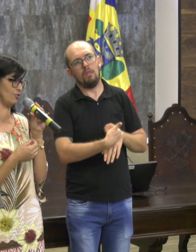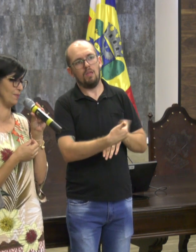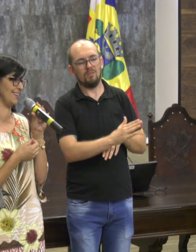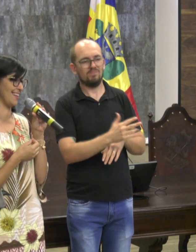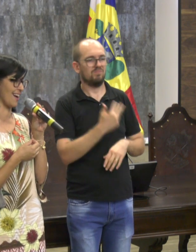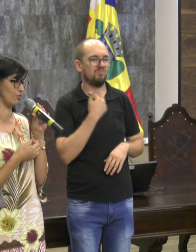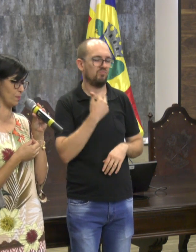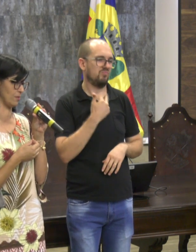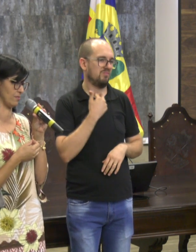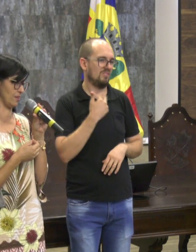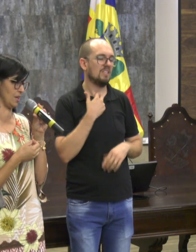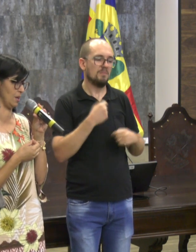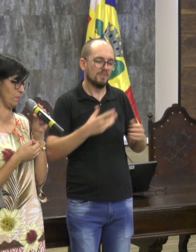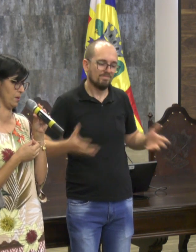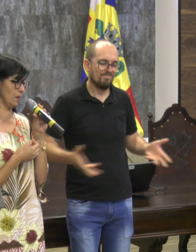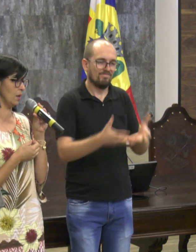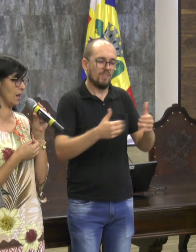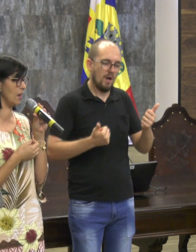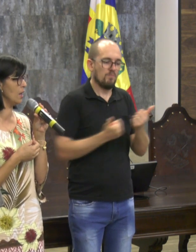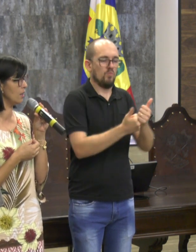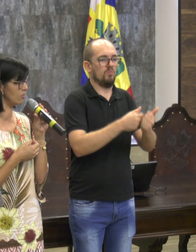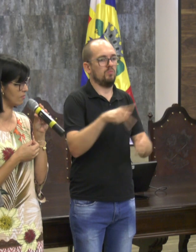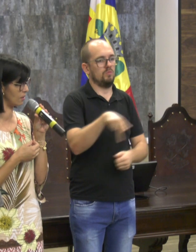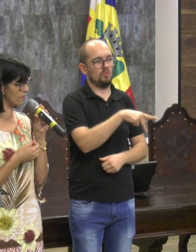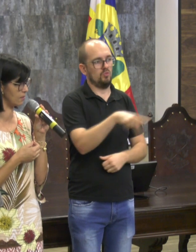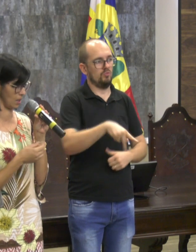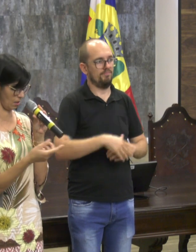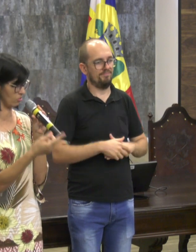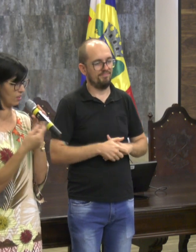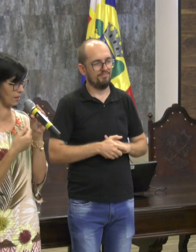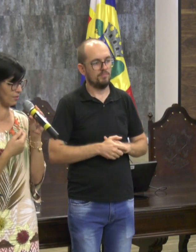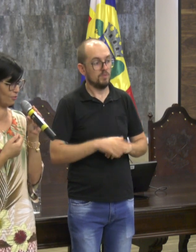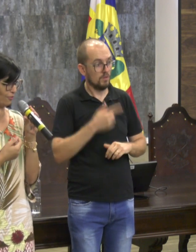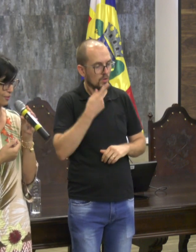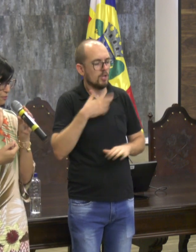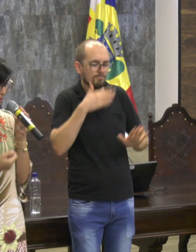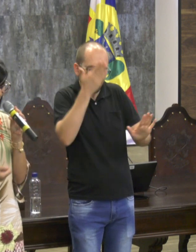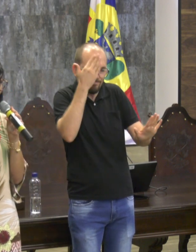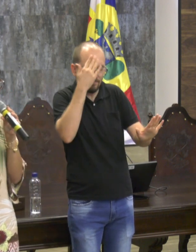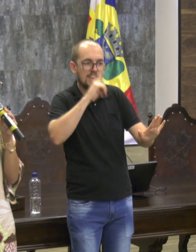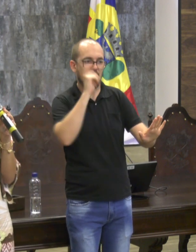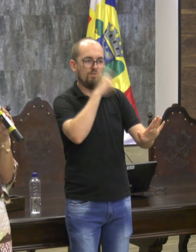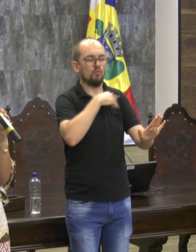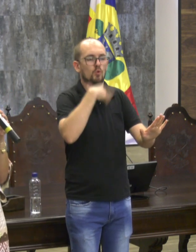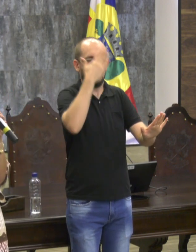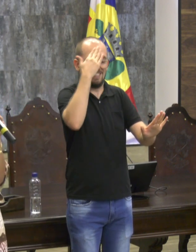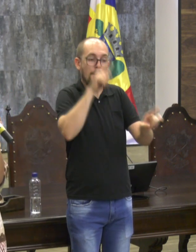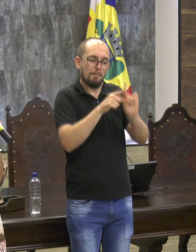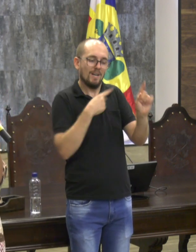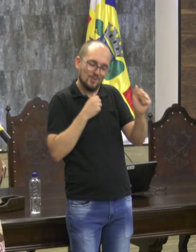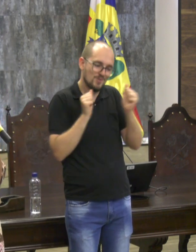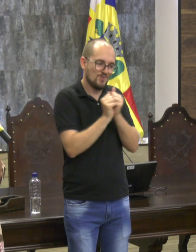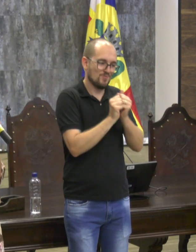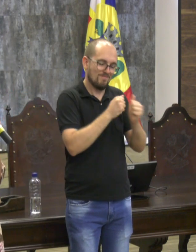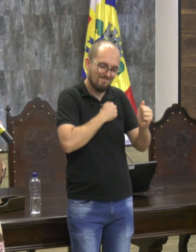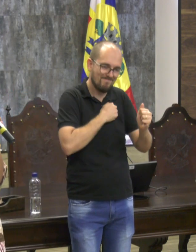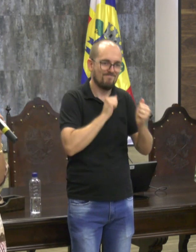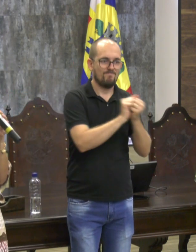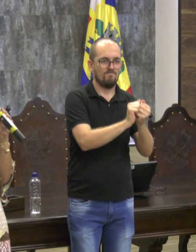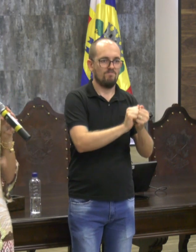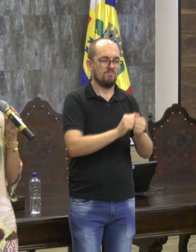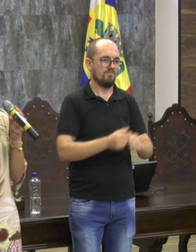dá credibilidade para a nossa equipe, né? Em dizer assim, eu sei que é difícil, mas eu também estou aqui tentando,